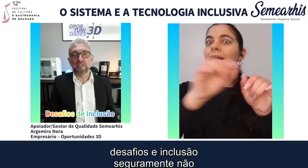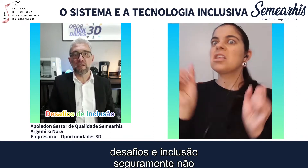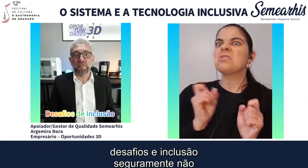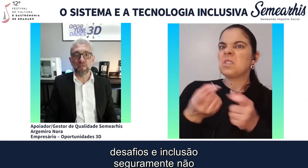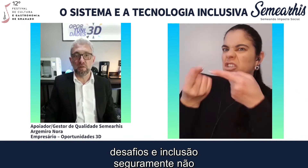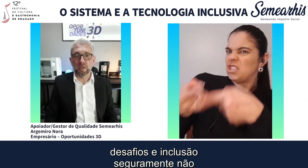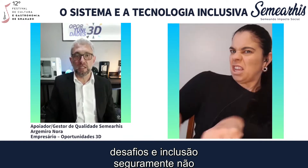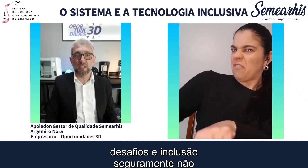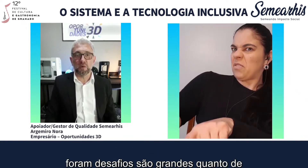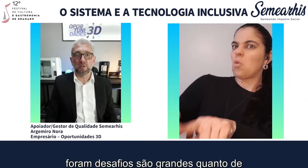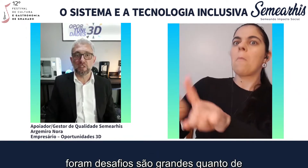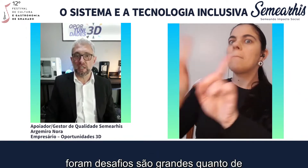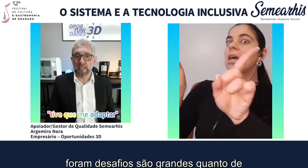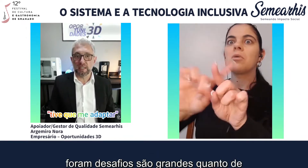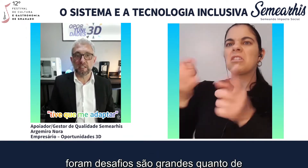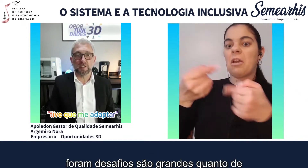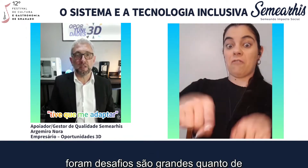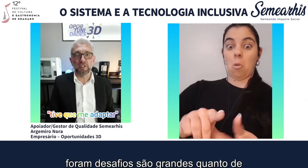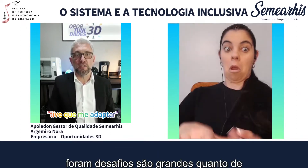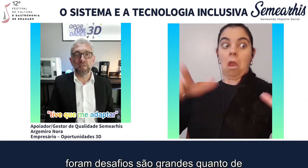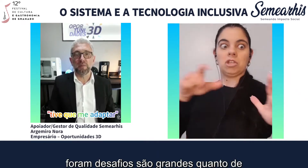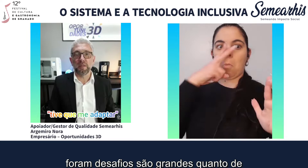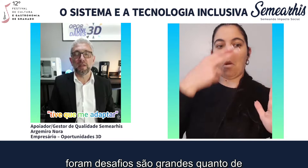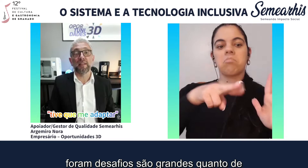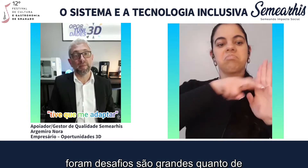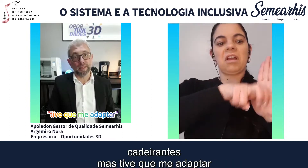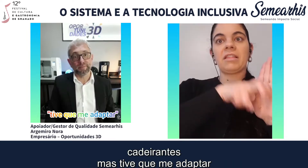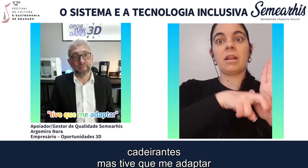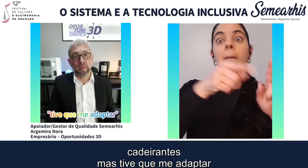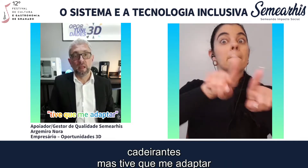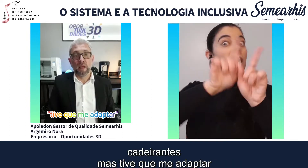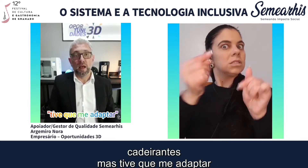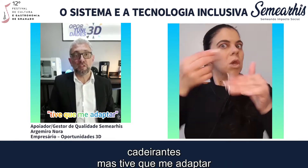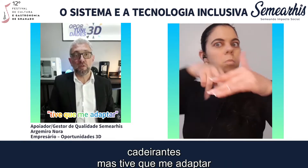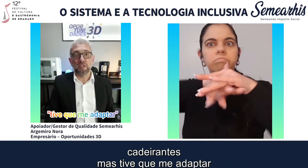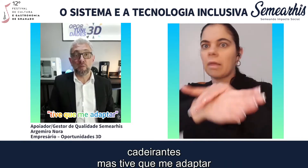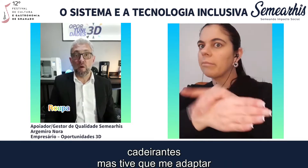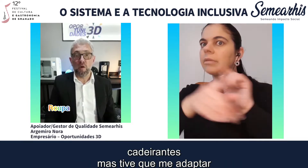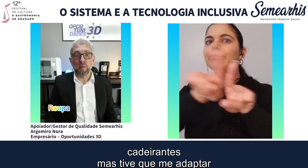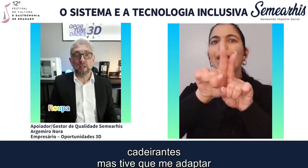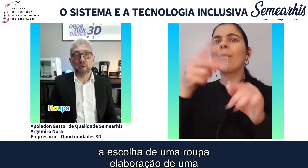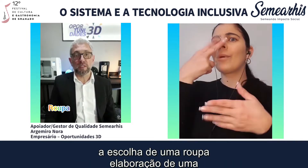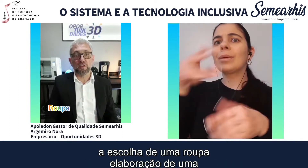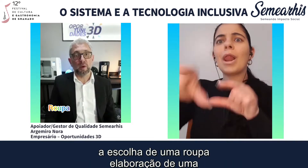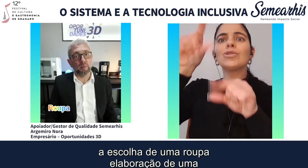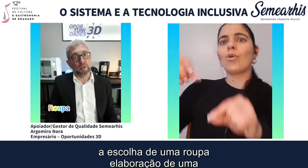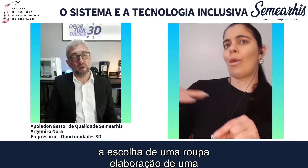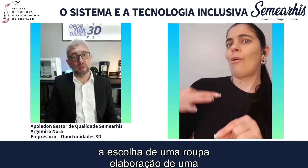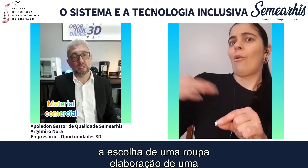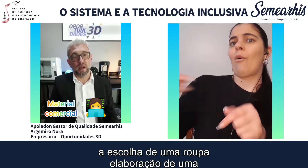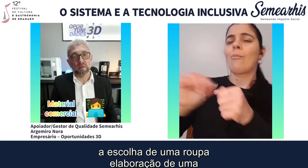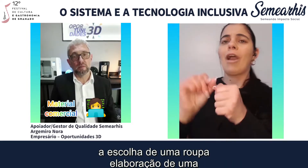foram desafios tão grandes quanto os de cadeirantes, mas tive que me adaptar. A escolha de uma roupa, a elaboração de uma